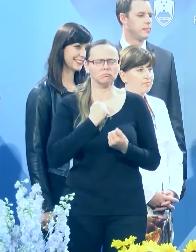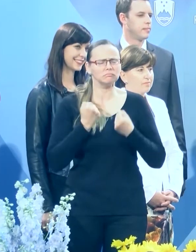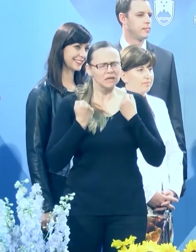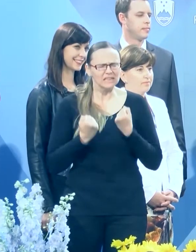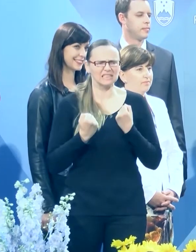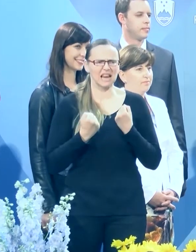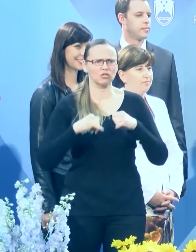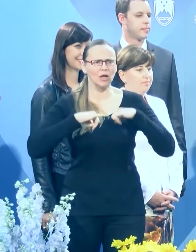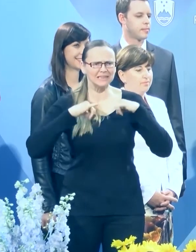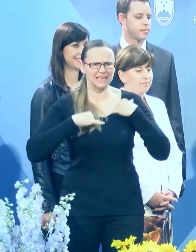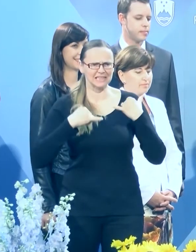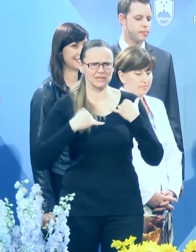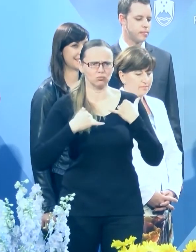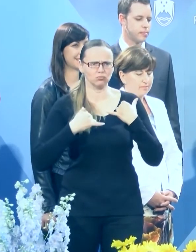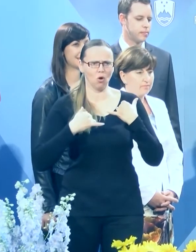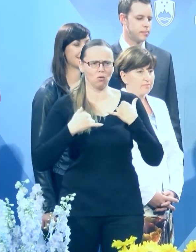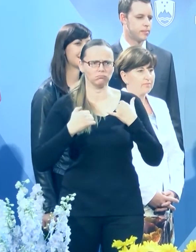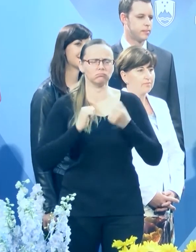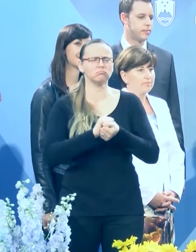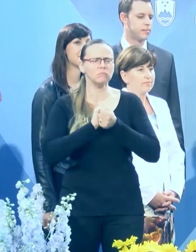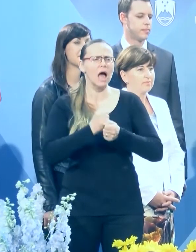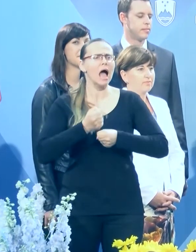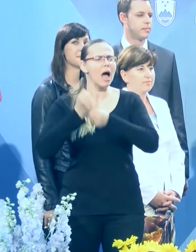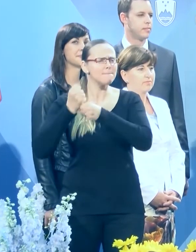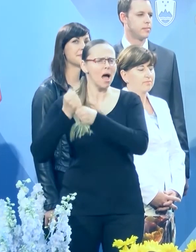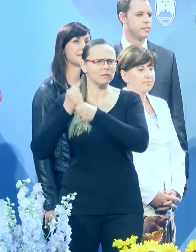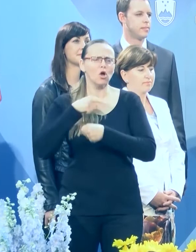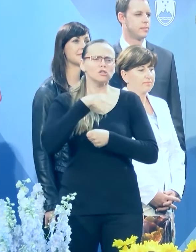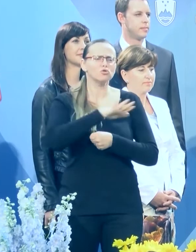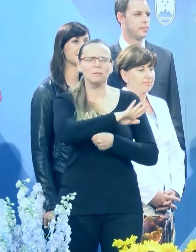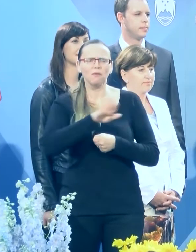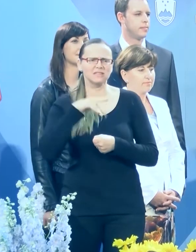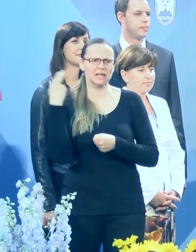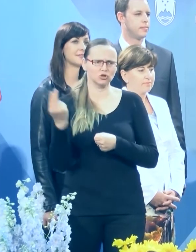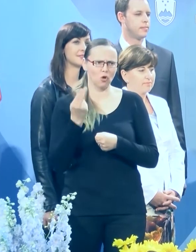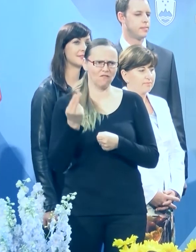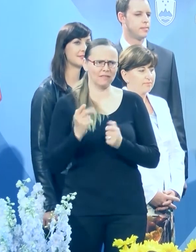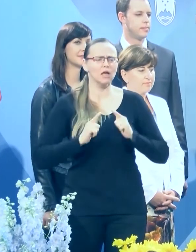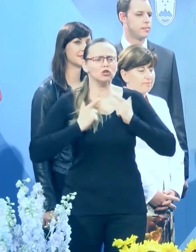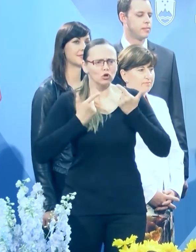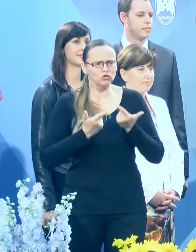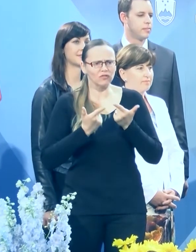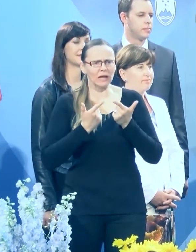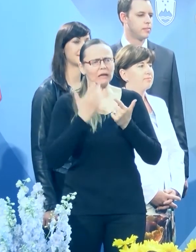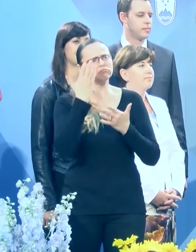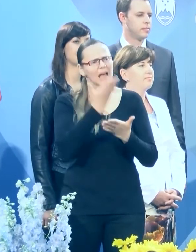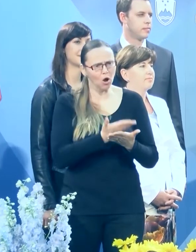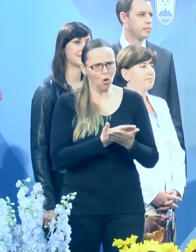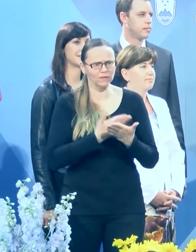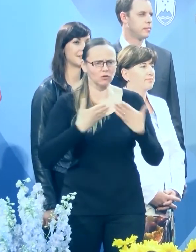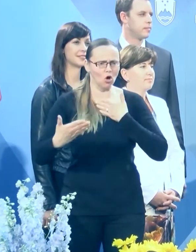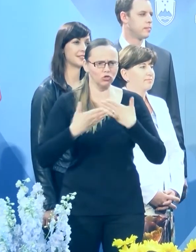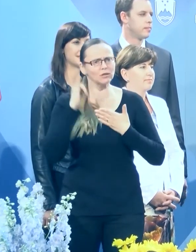intenzivno kampanjo, šli smo po vsej Sloveniji, doživeli naklonjen odnos ideji